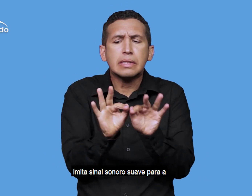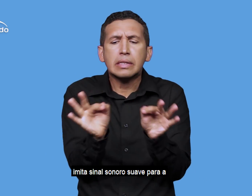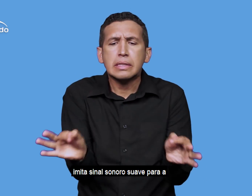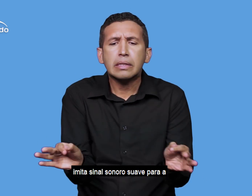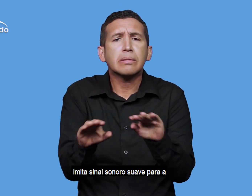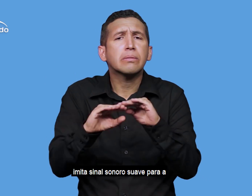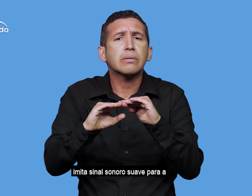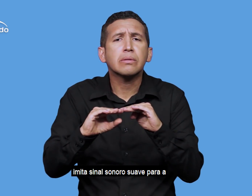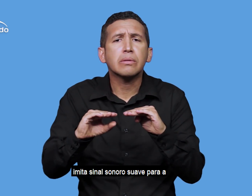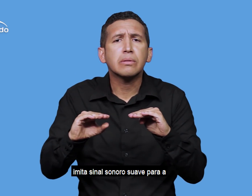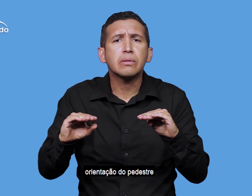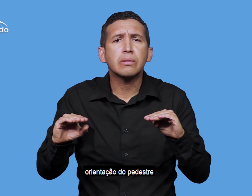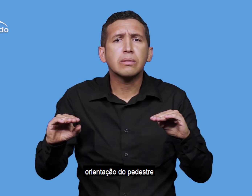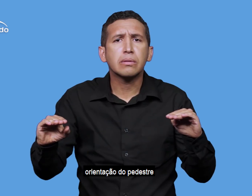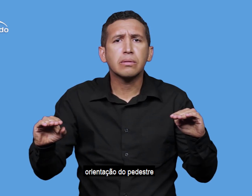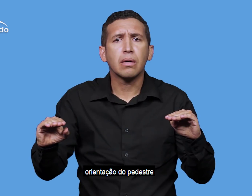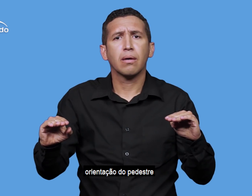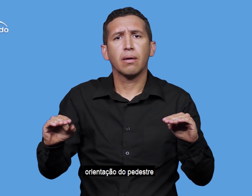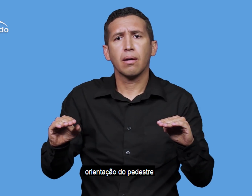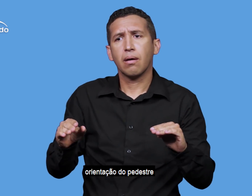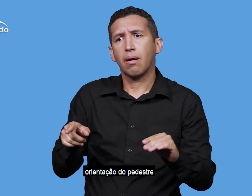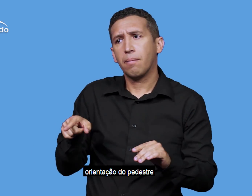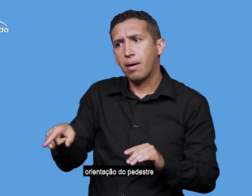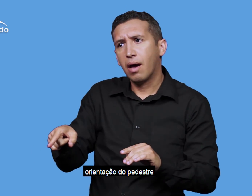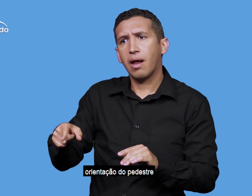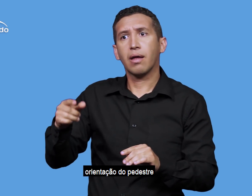suave para orientação do pedestre